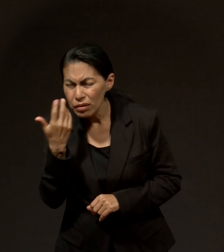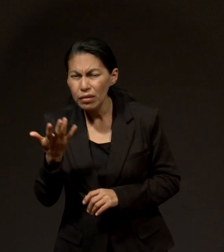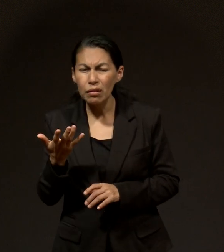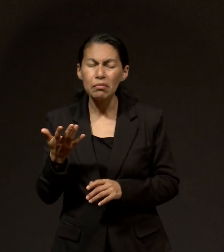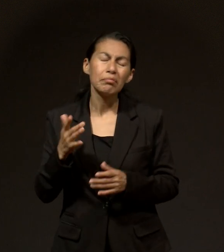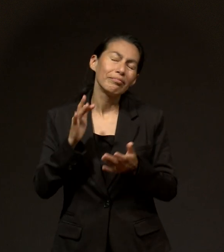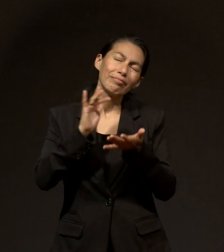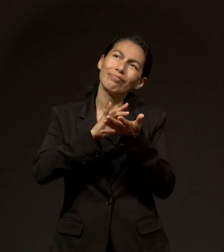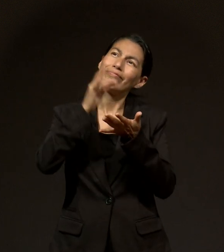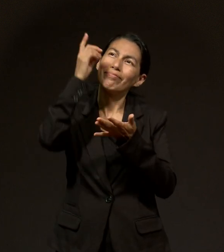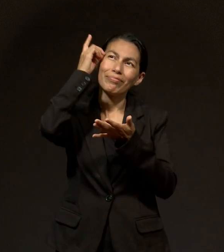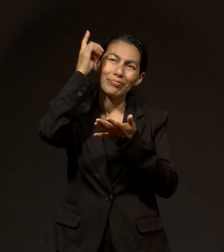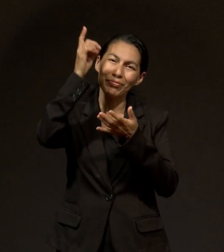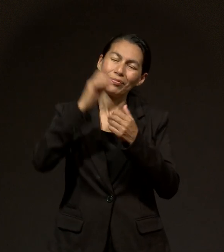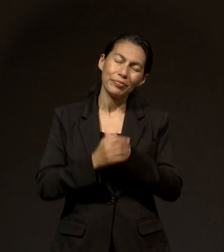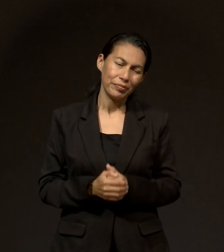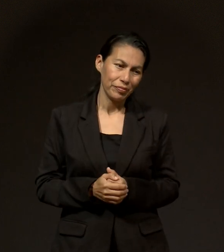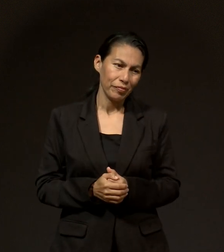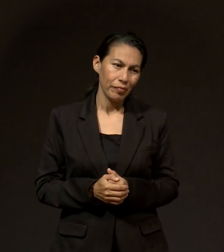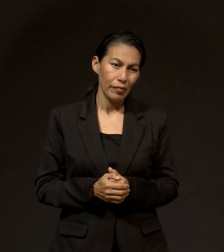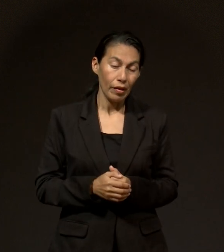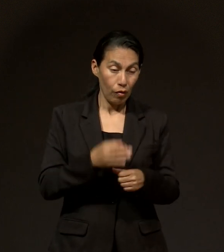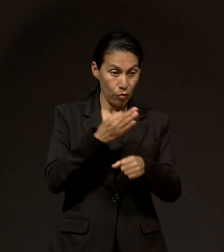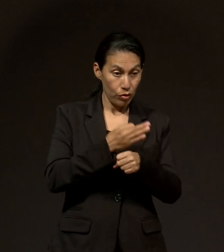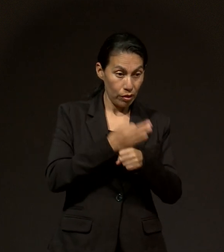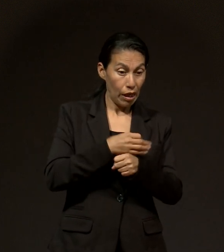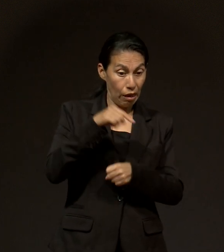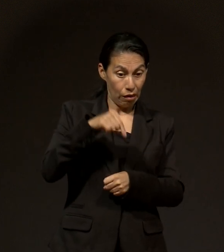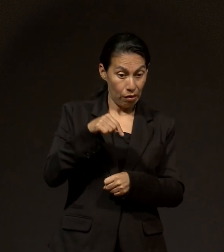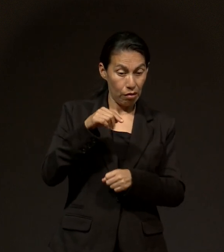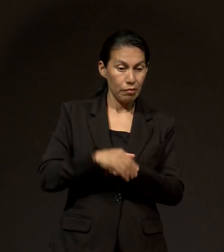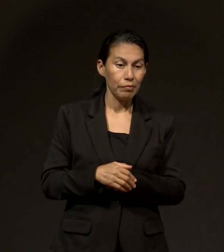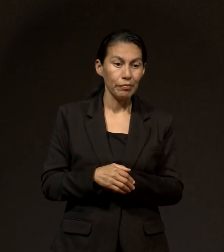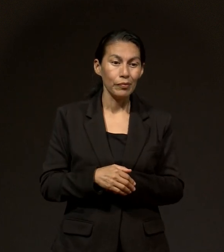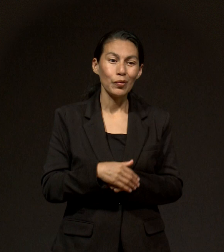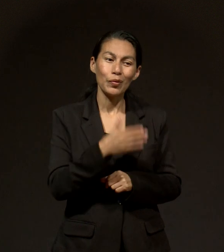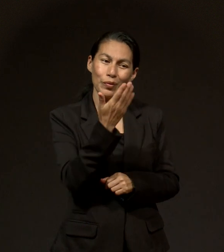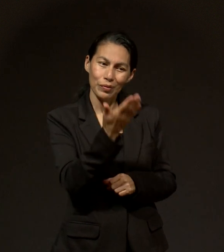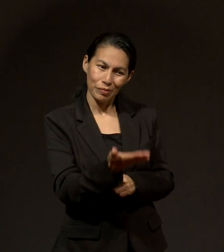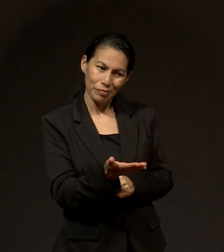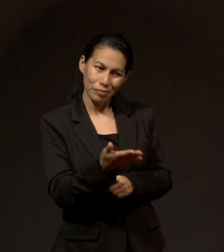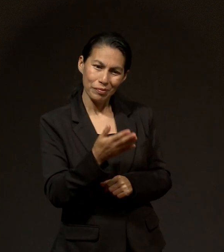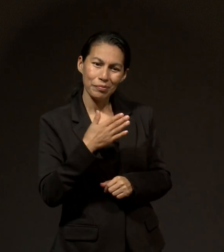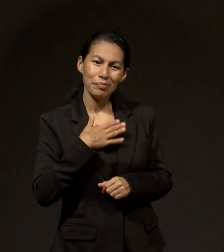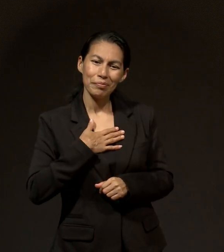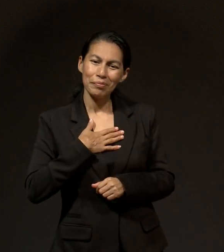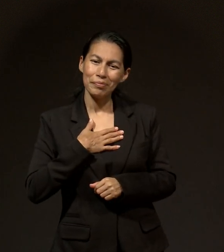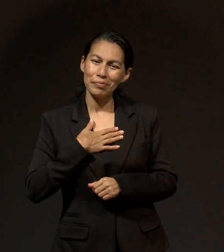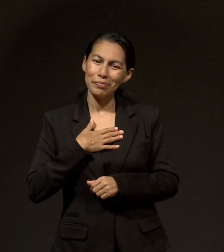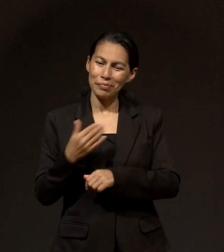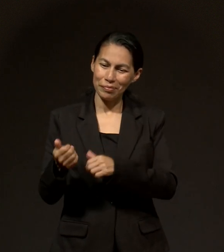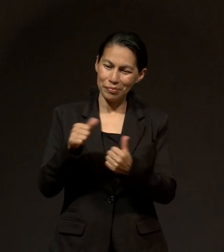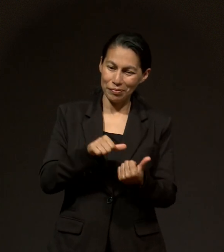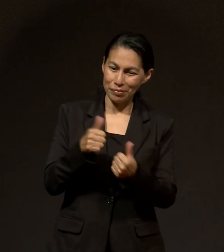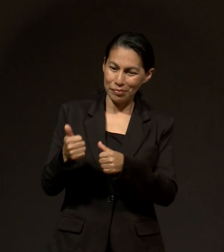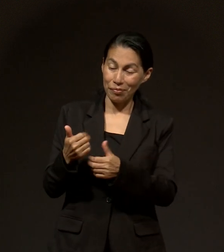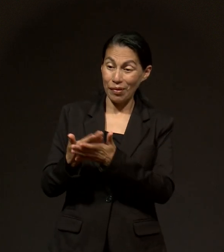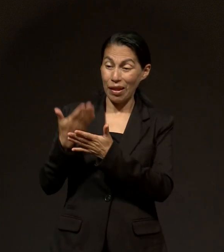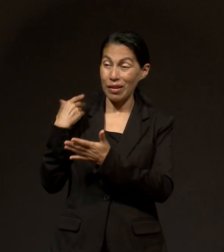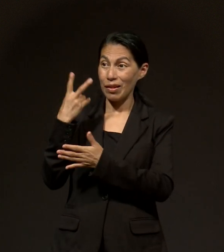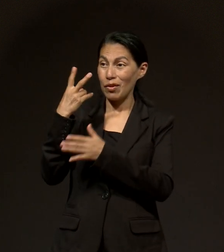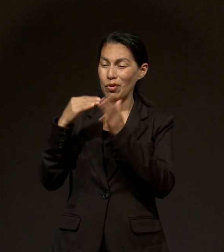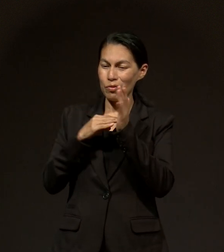le doy gracias a Dios, y pues está aquí usted, aquí presente, que usted fue quien me bautizó en el 2016.